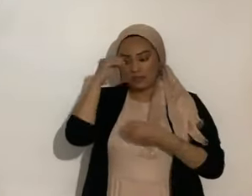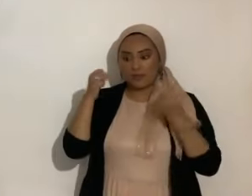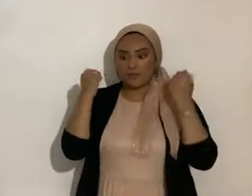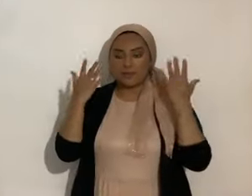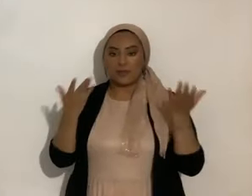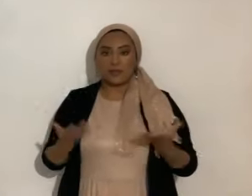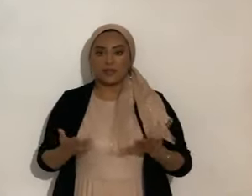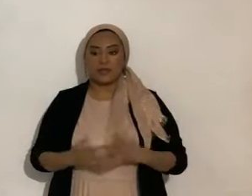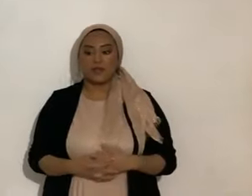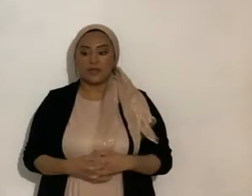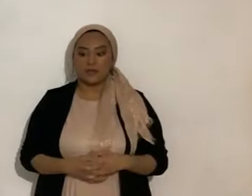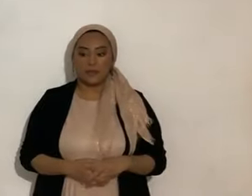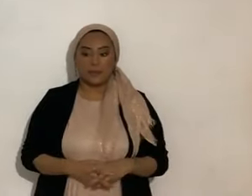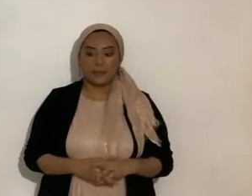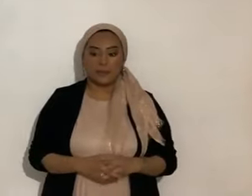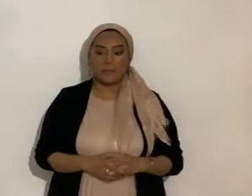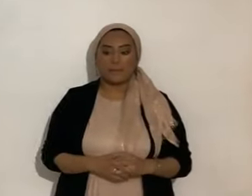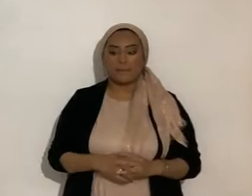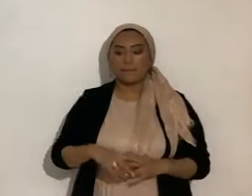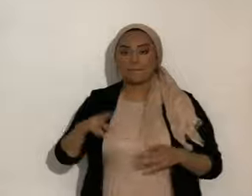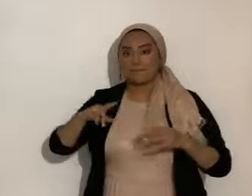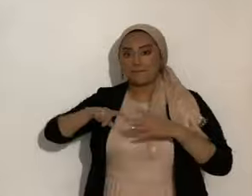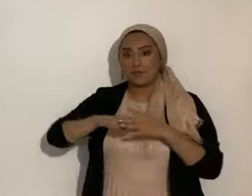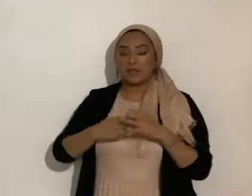son importantes. Miren, para